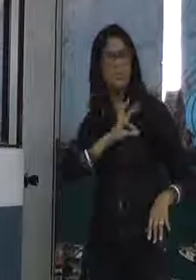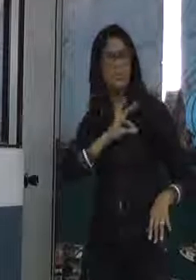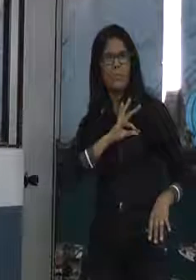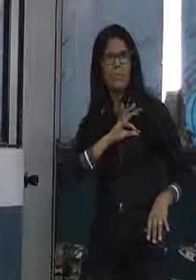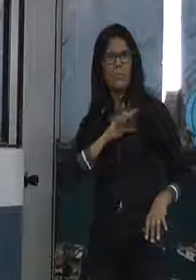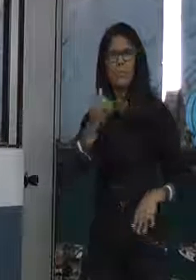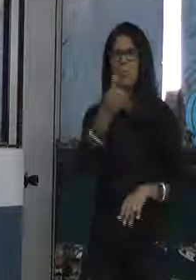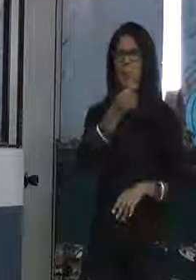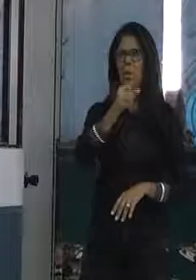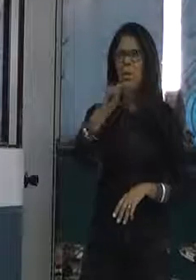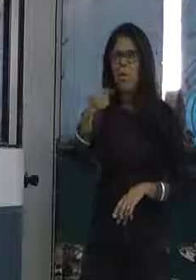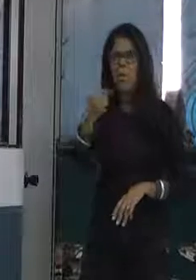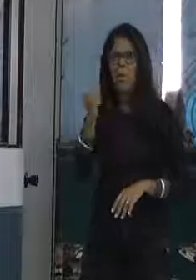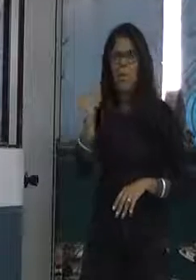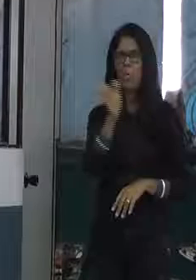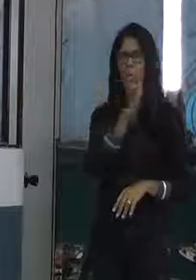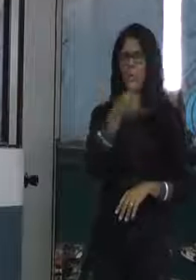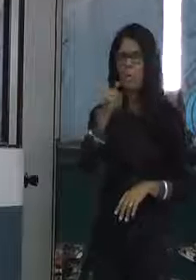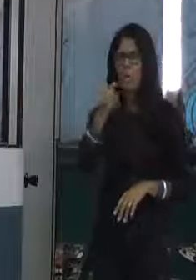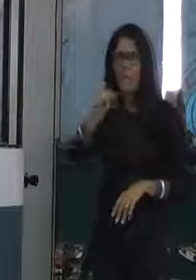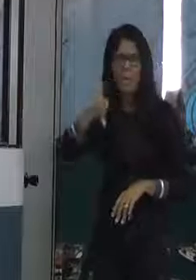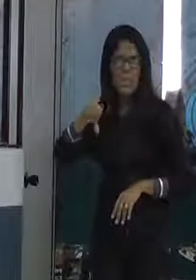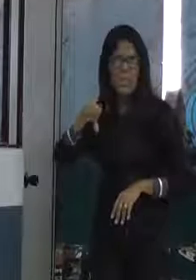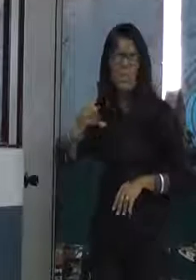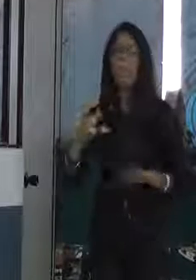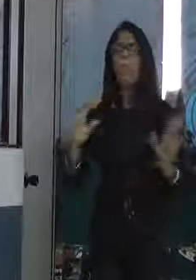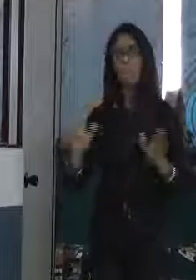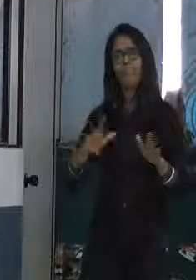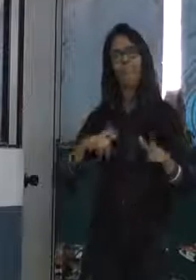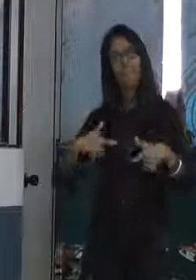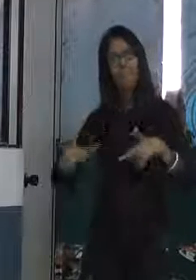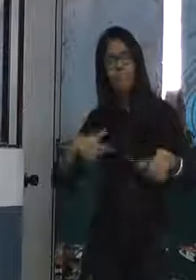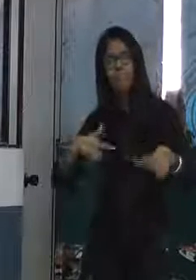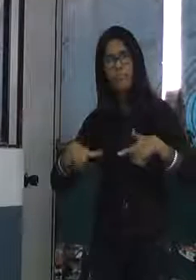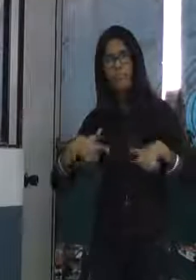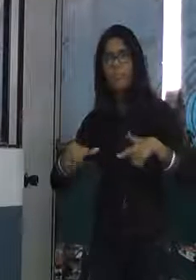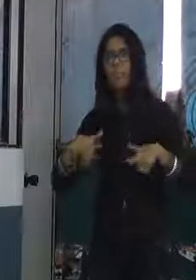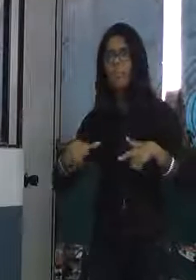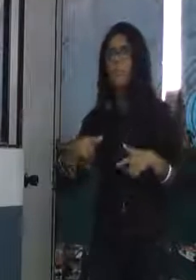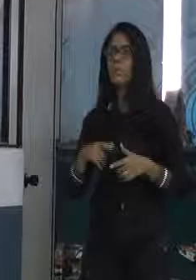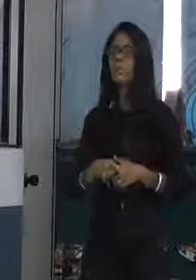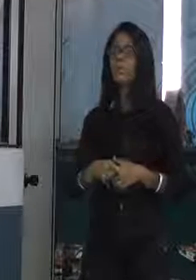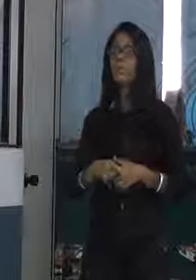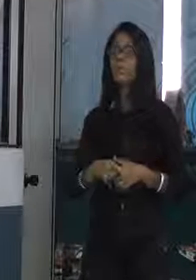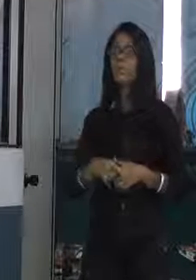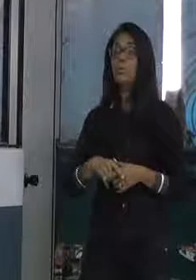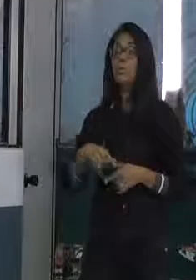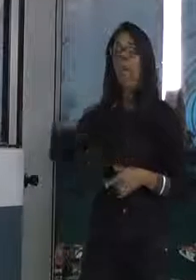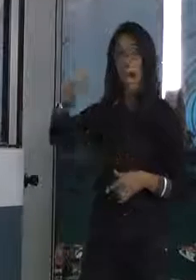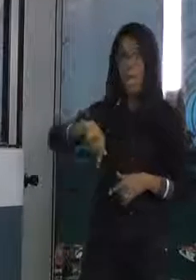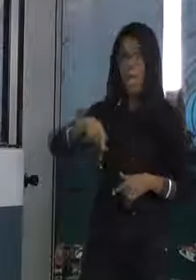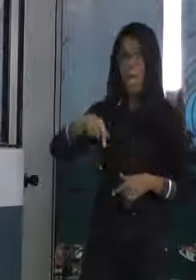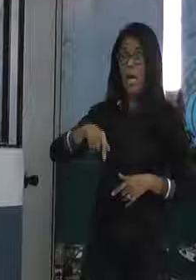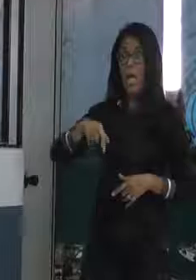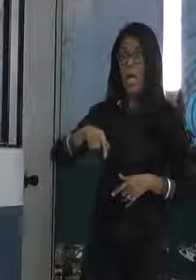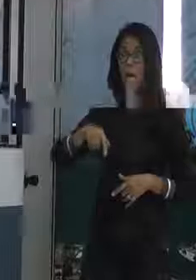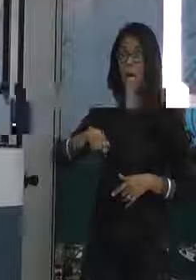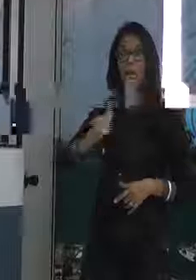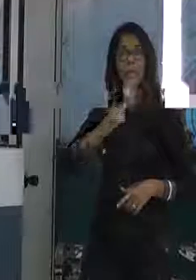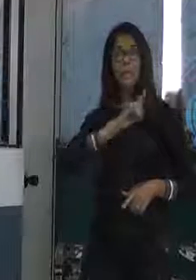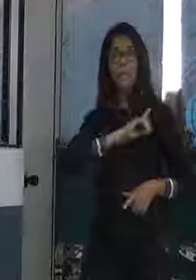Nelson está trabalhando. Vocês podem observar aqui na nossa delegacia, todo dia tem apreensão